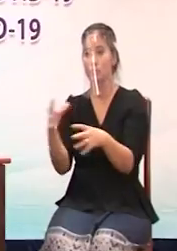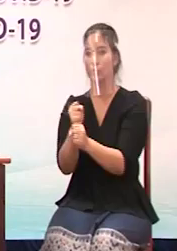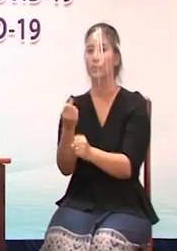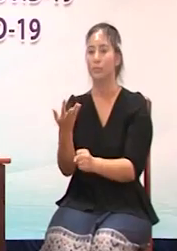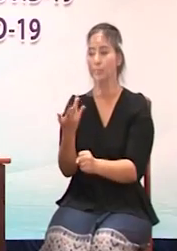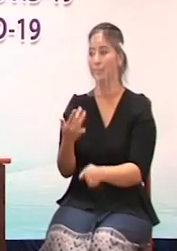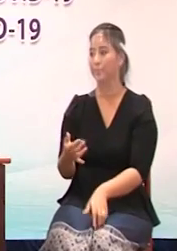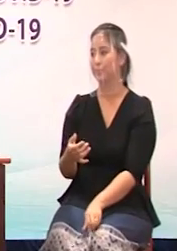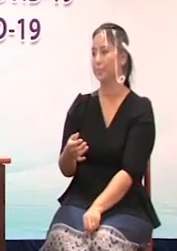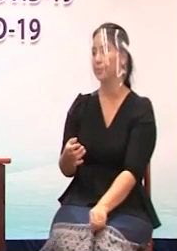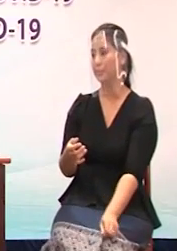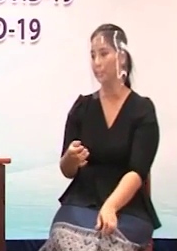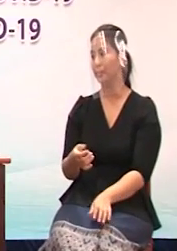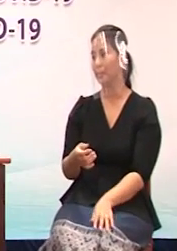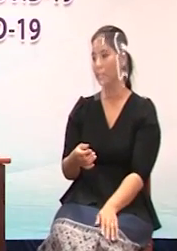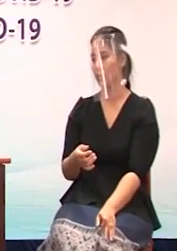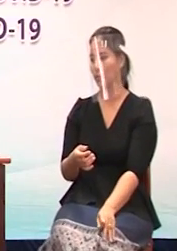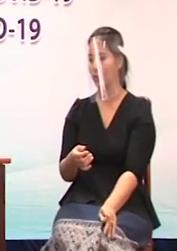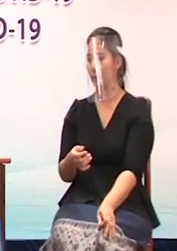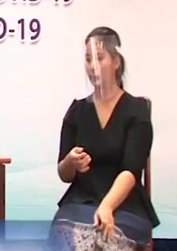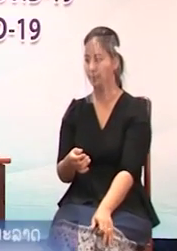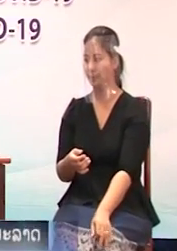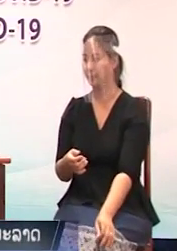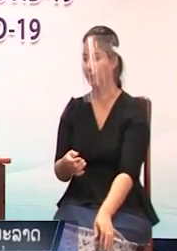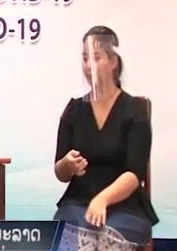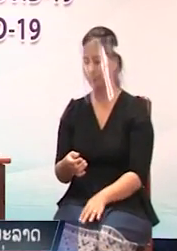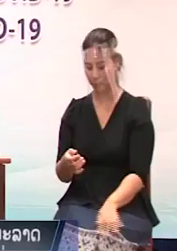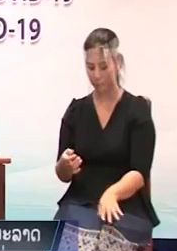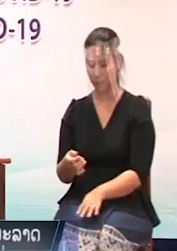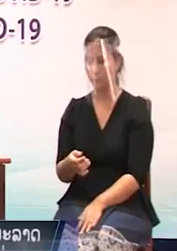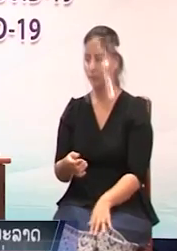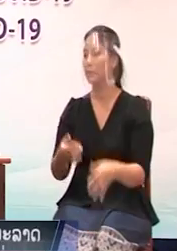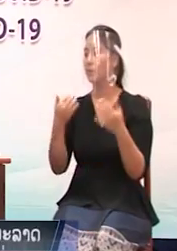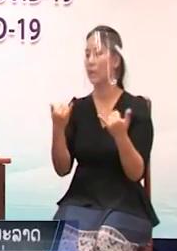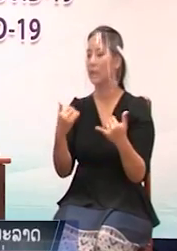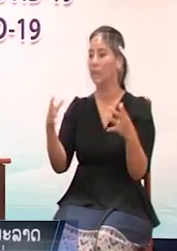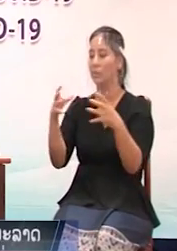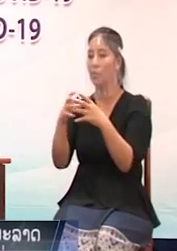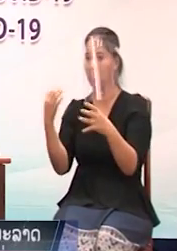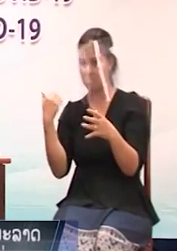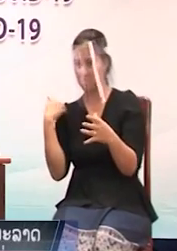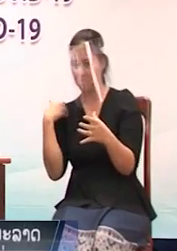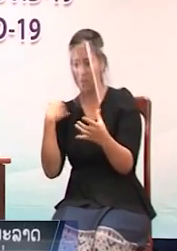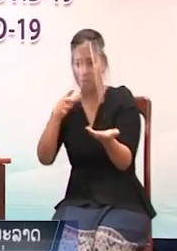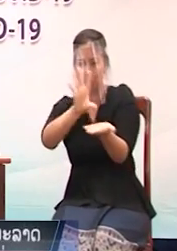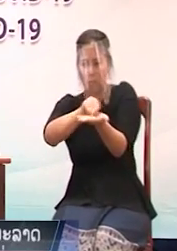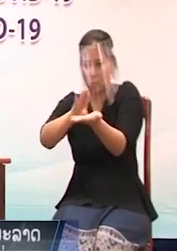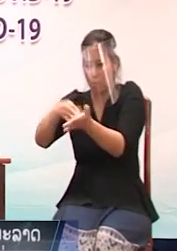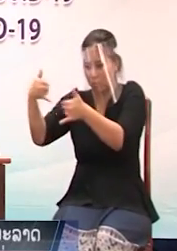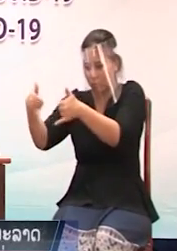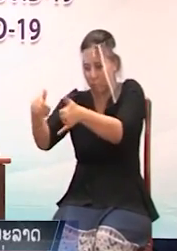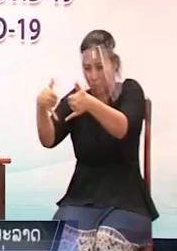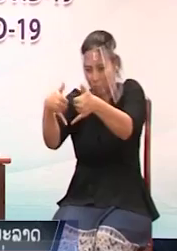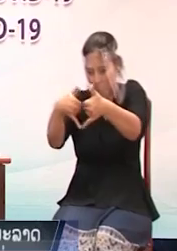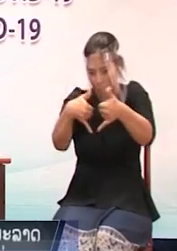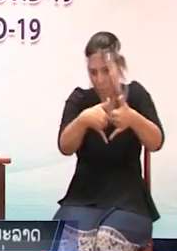จ อันนี้ก็สิเห็นว่ากลุ่มที่ติดเชื้อนี่ยังส่วนใหญ่ก็ยังแม่นกลุ่มที่สัมผัสใกล้ชิดกับผู้ที่ติดเชื้อที่เฮารายงานผ่านมาหั่น